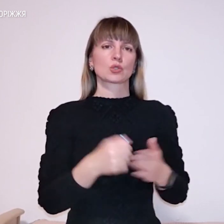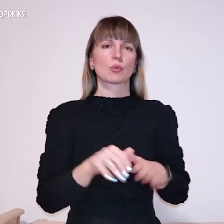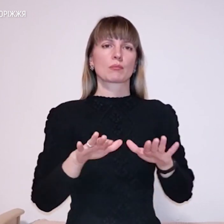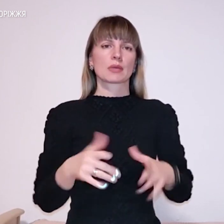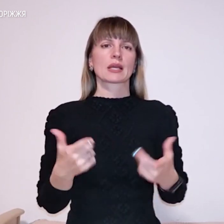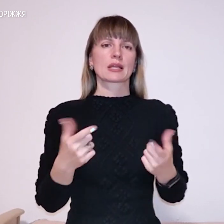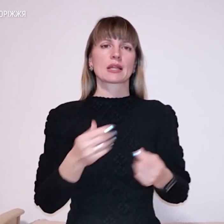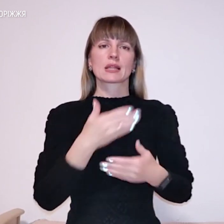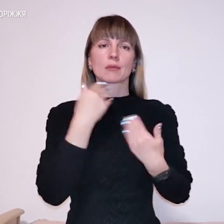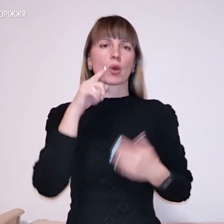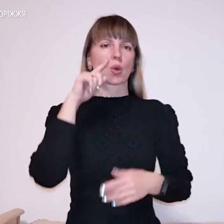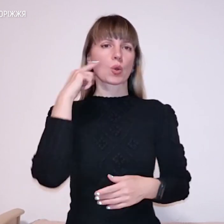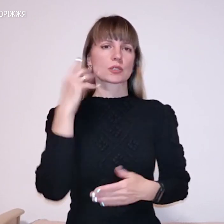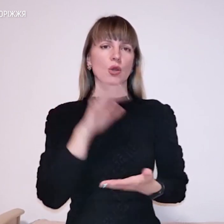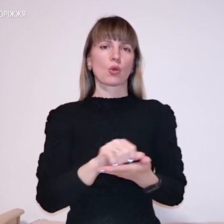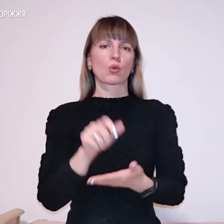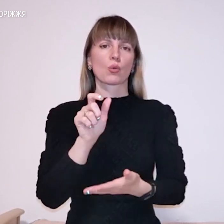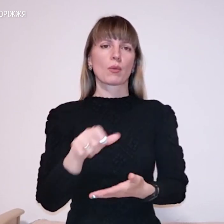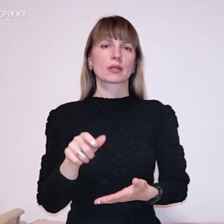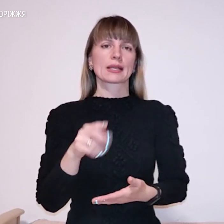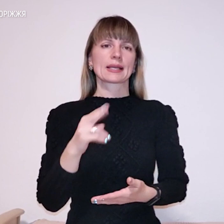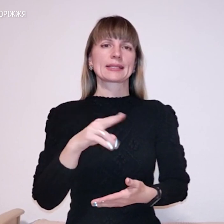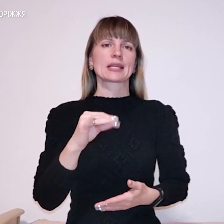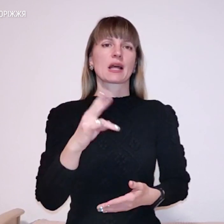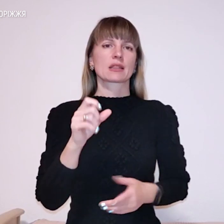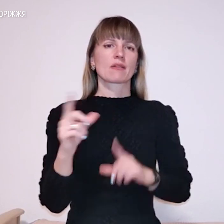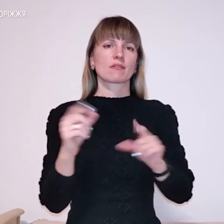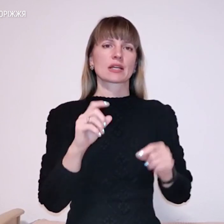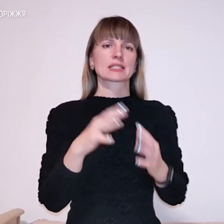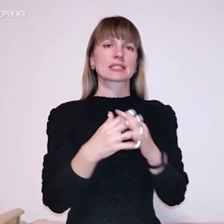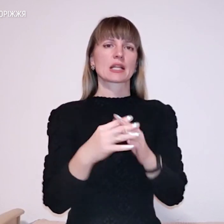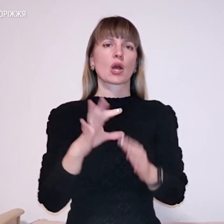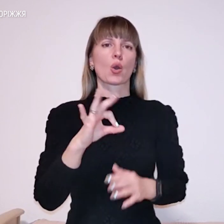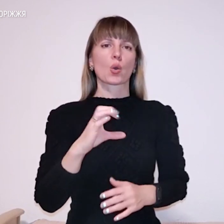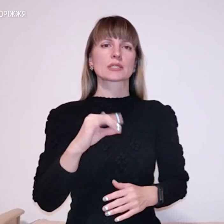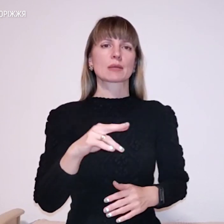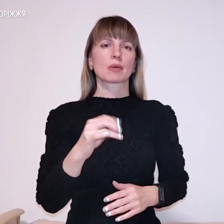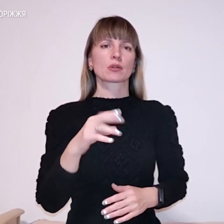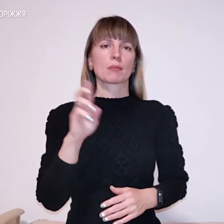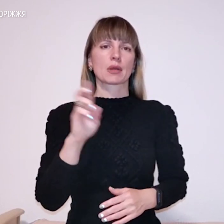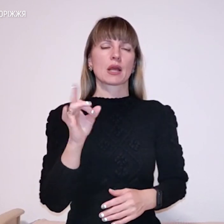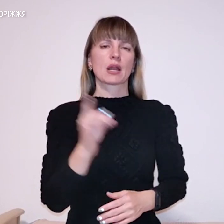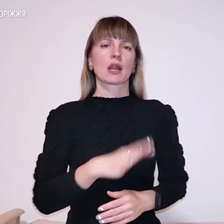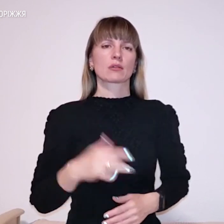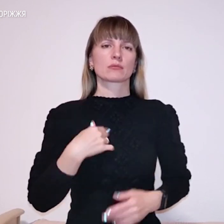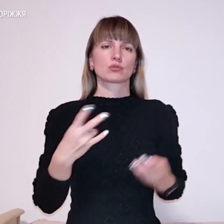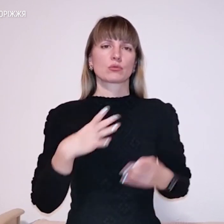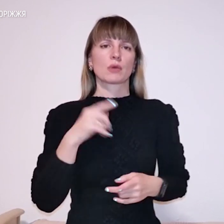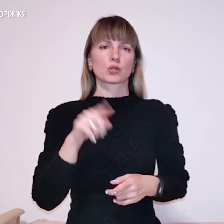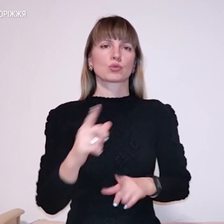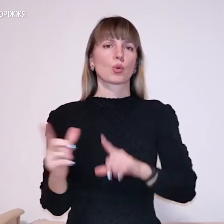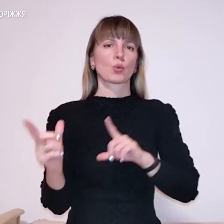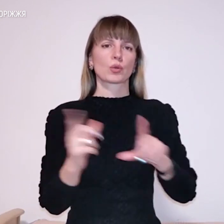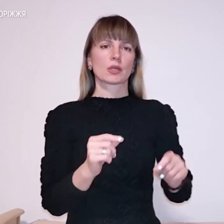немає російських окупантів. Діана виїхала з села Осипенко Бердянського району. Мені прийшлося туди уїхати, оскільки як